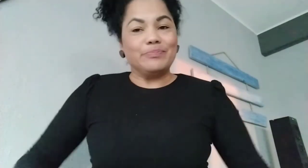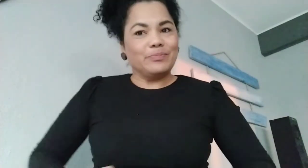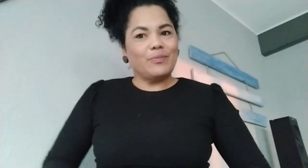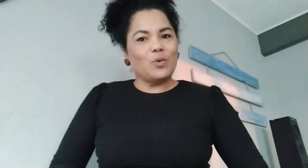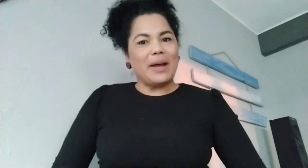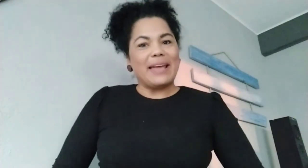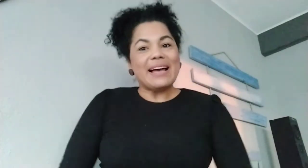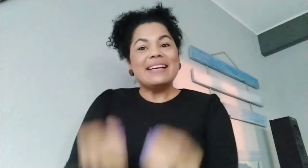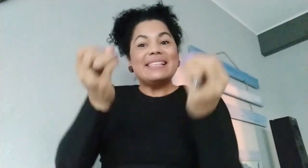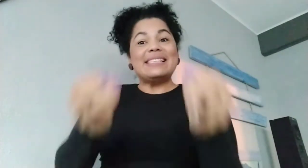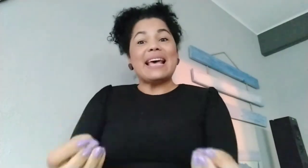toalla,